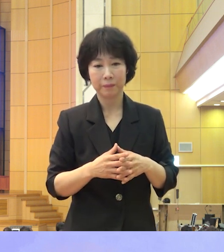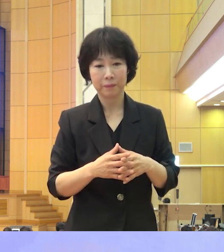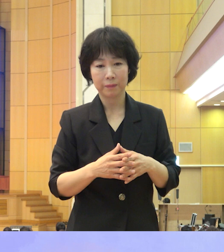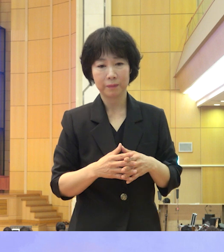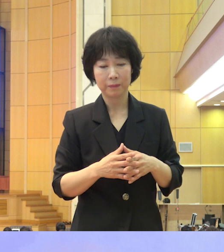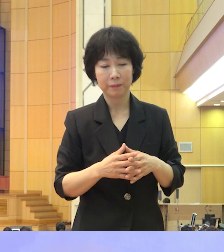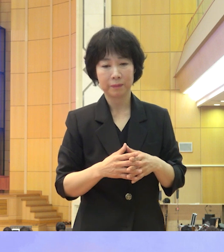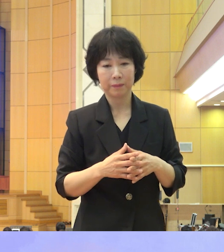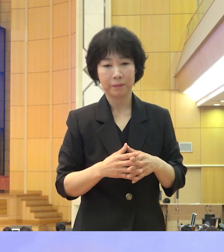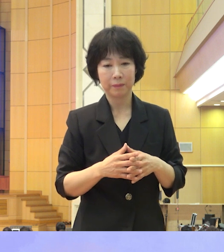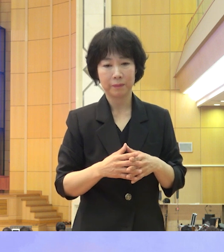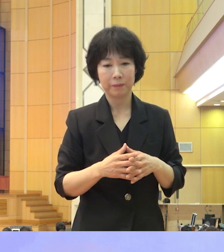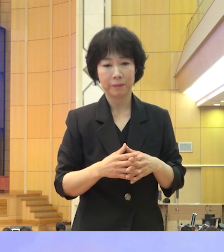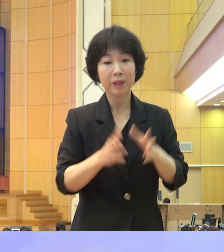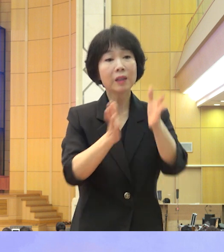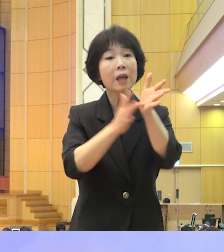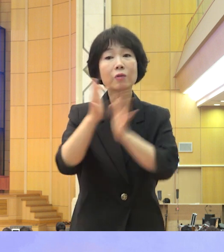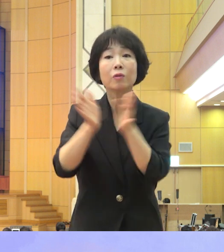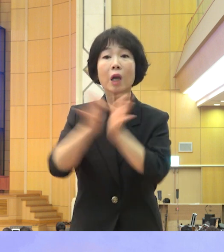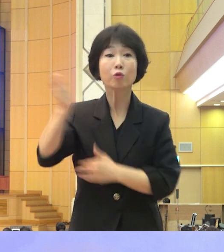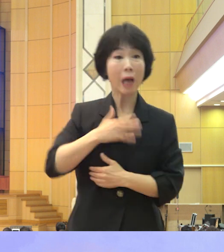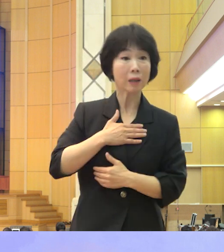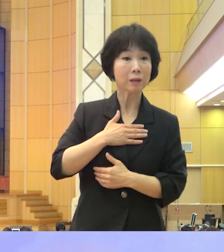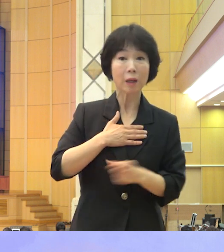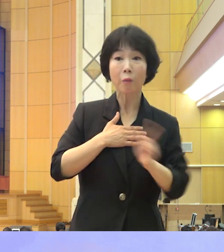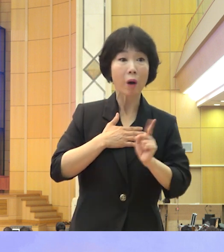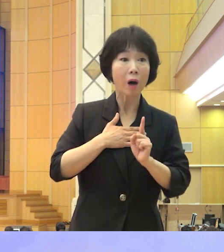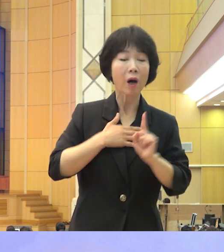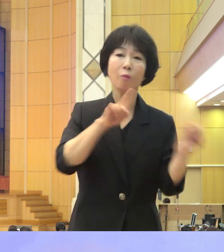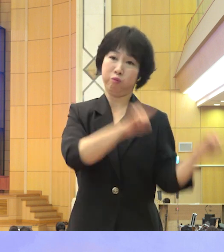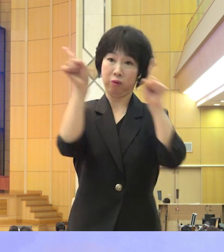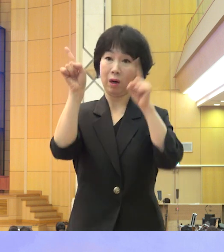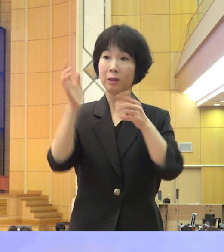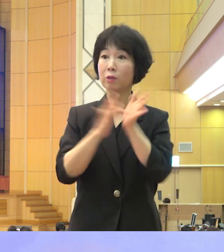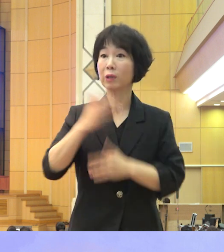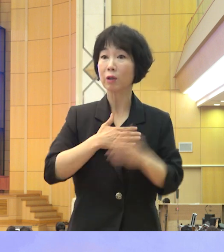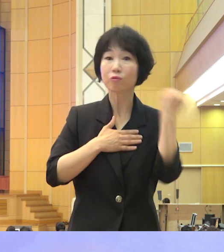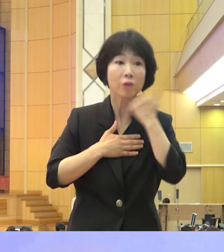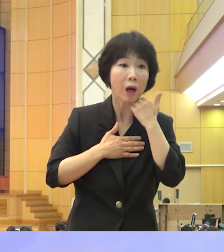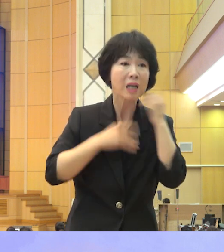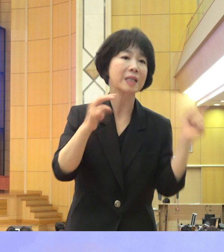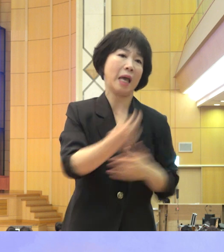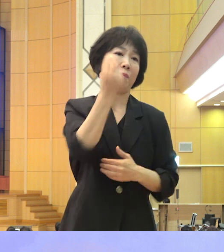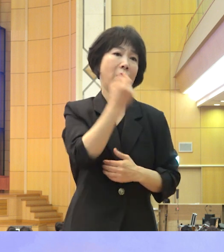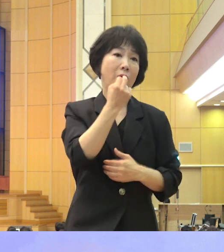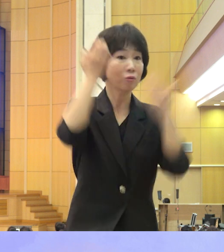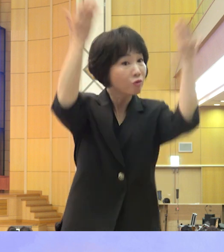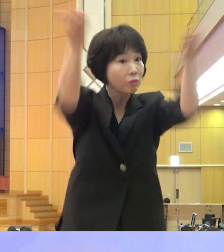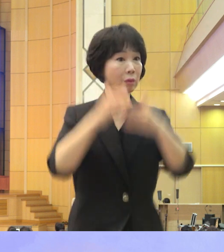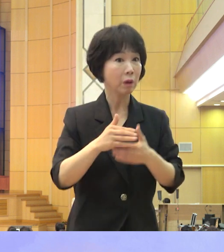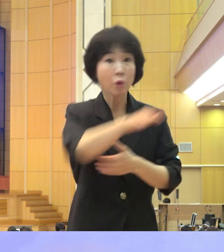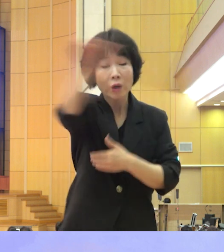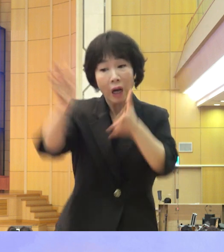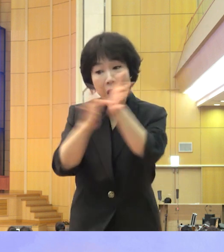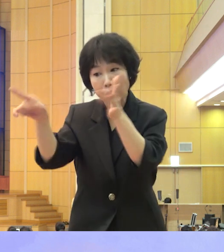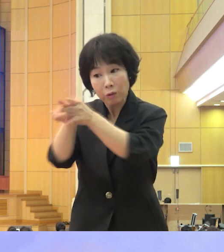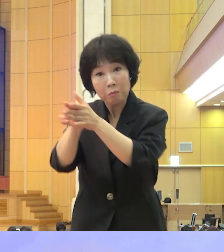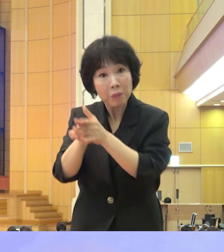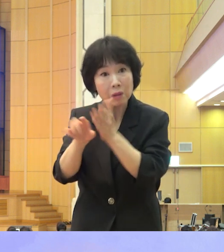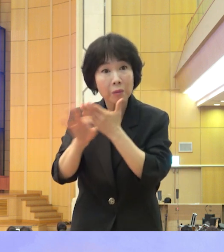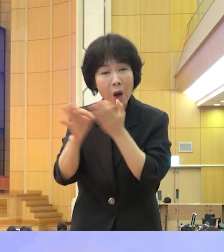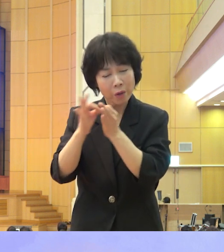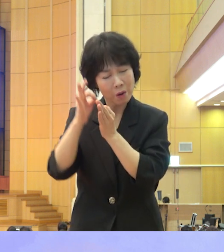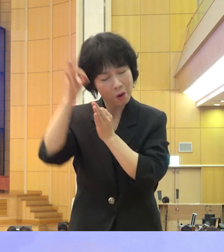무조건 믿으라고 한 것이 아닙니다. 나는 부활이다. 나는 생명이다. 나를 믿는 자는